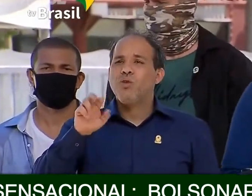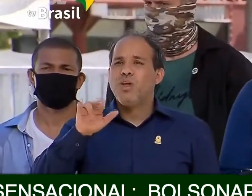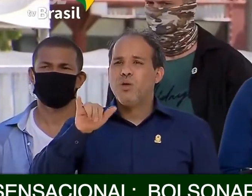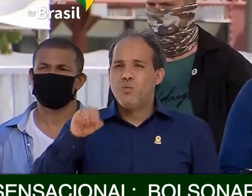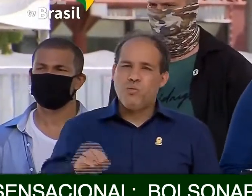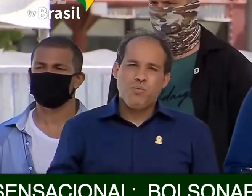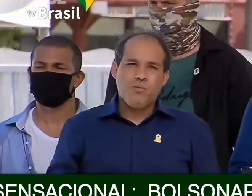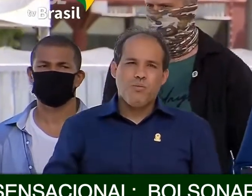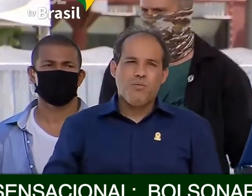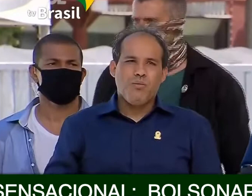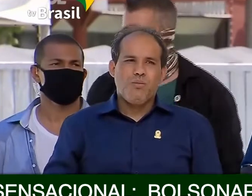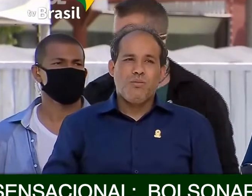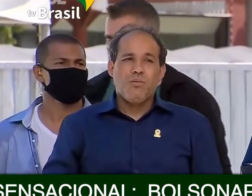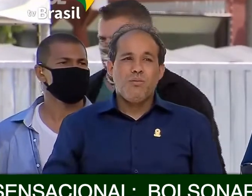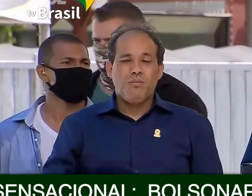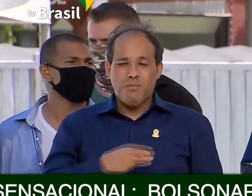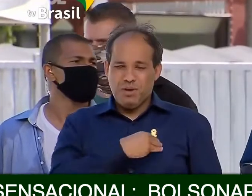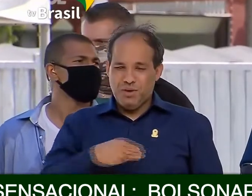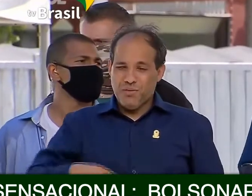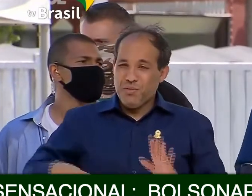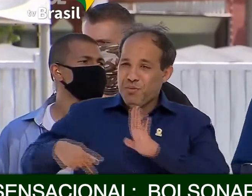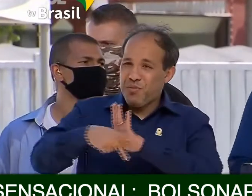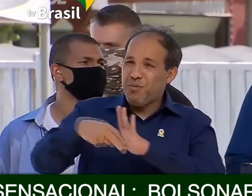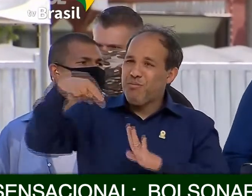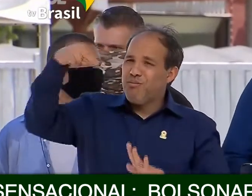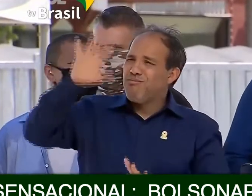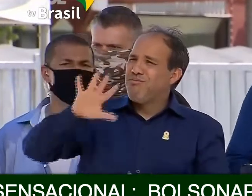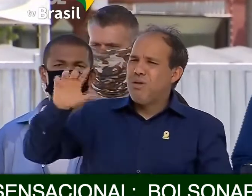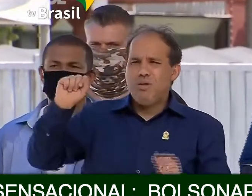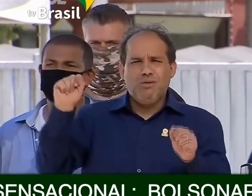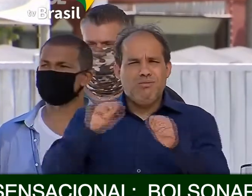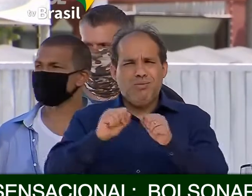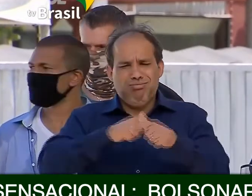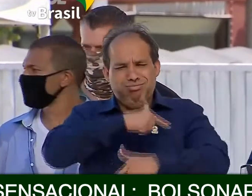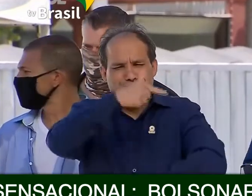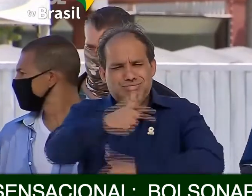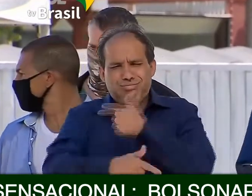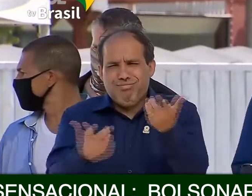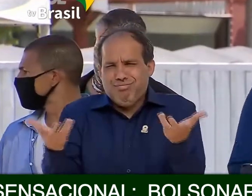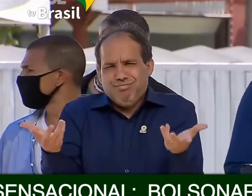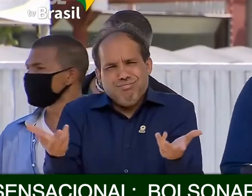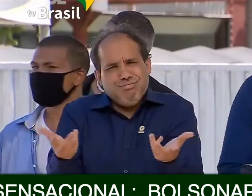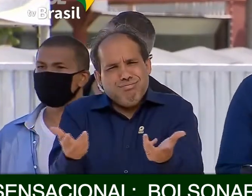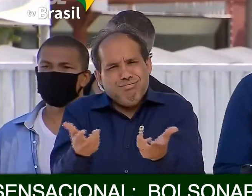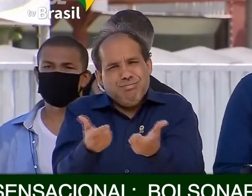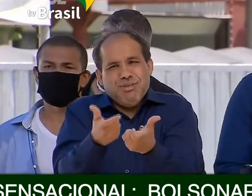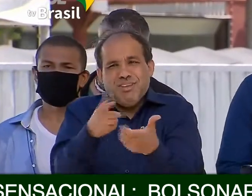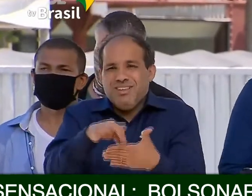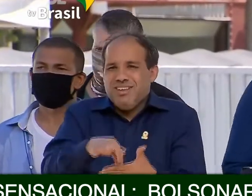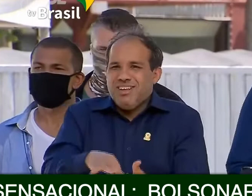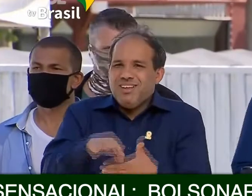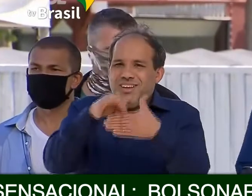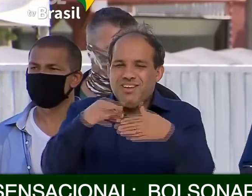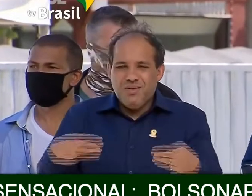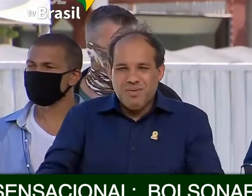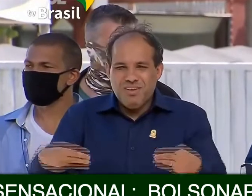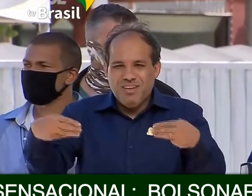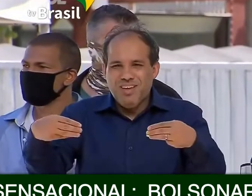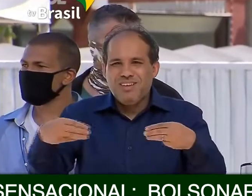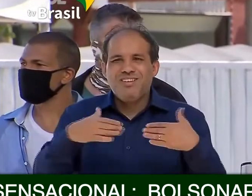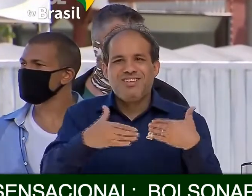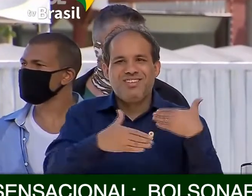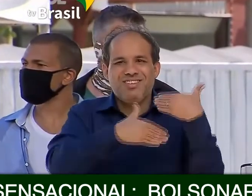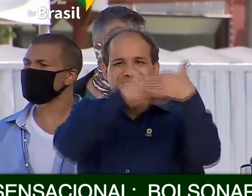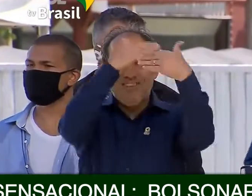o ministro nordestino, que está fazendo um brilhante trabalho à frente desse Ministério de Desenvolvimento